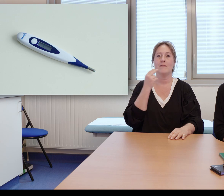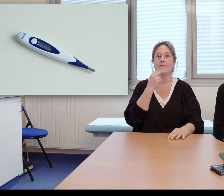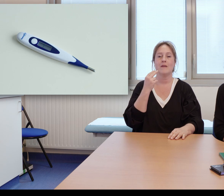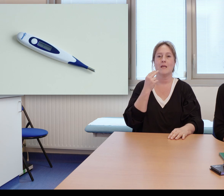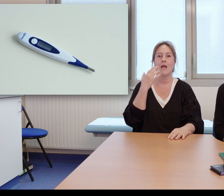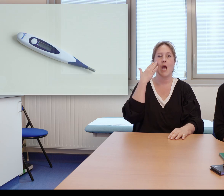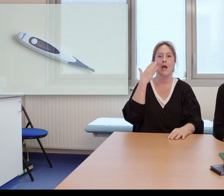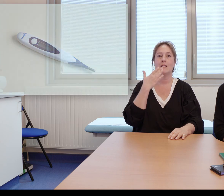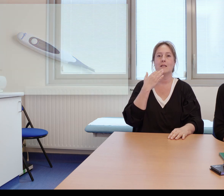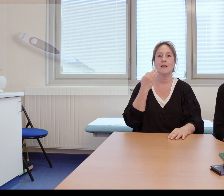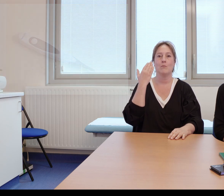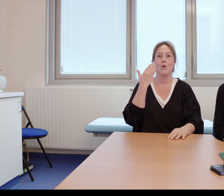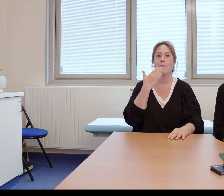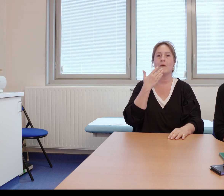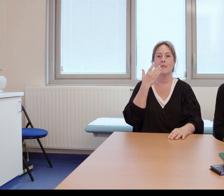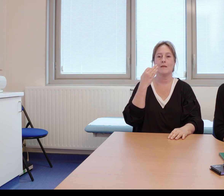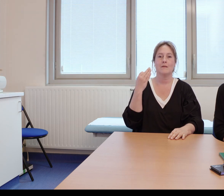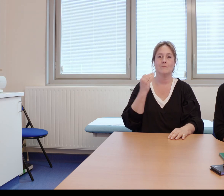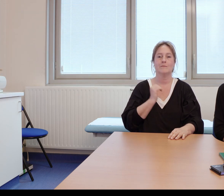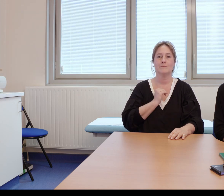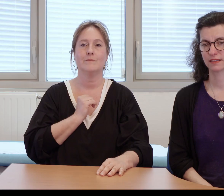avec un thermomètre.